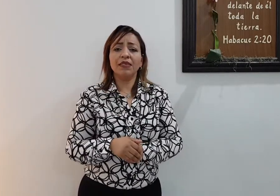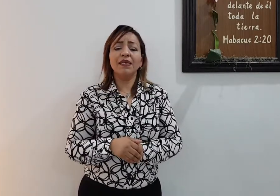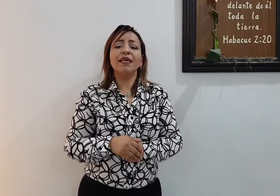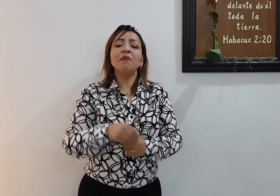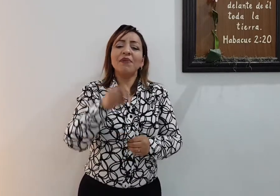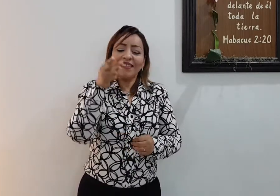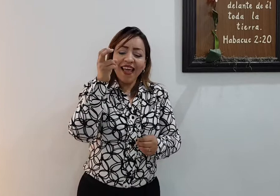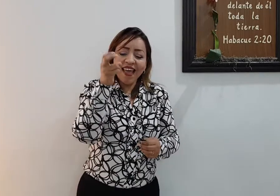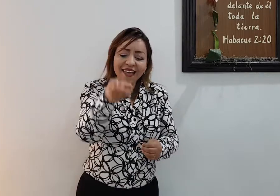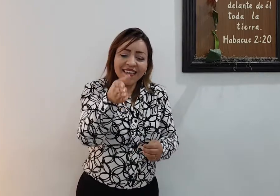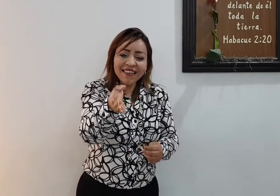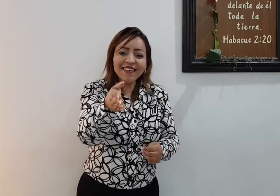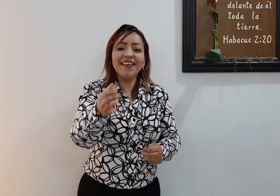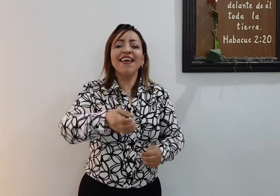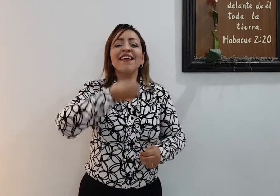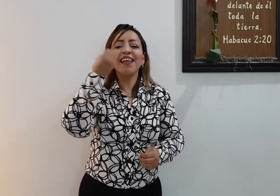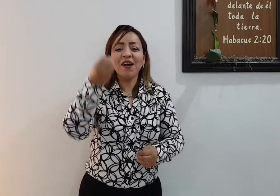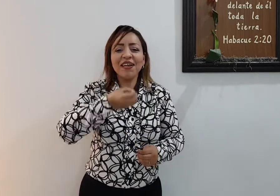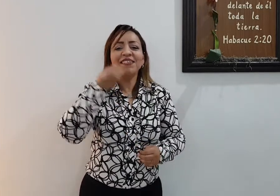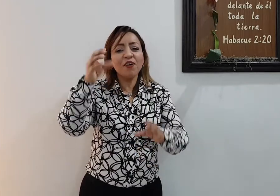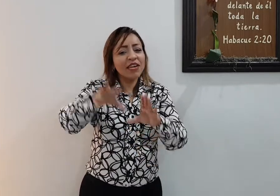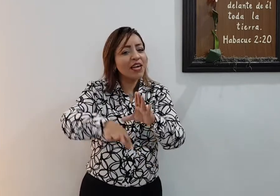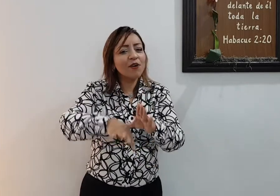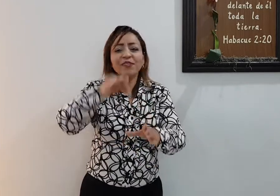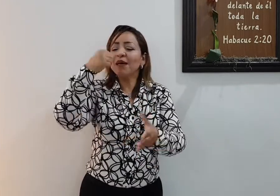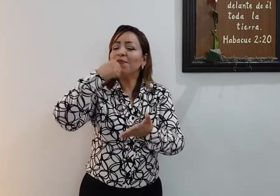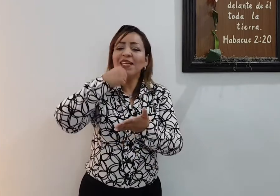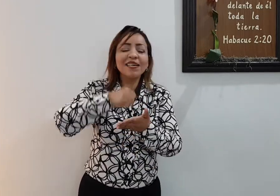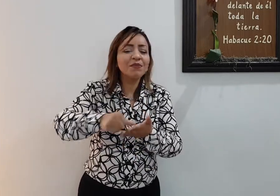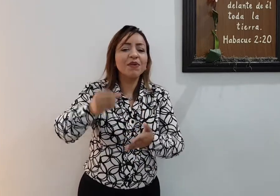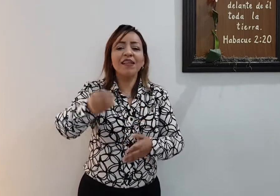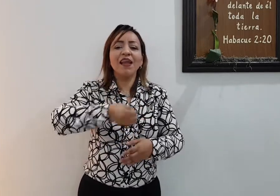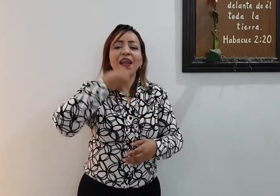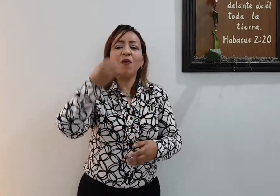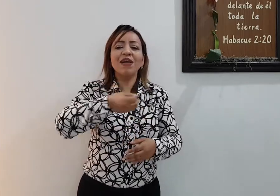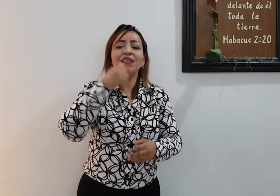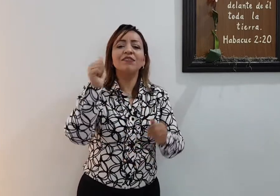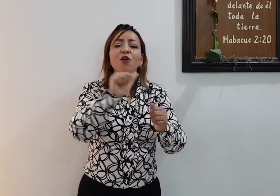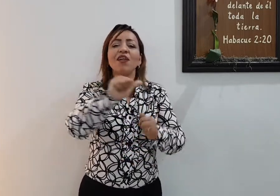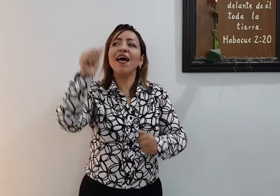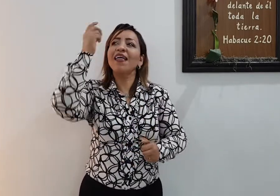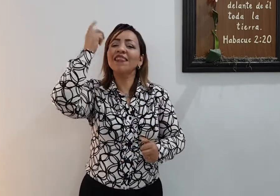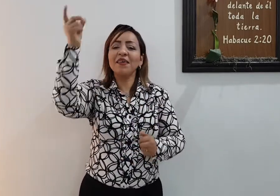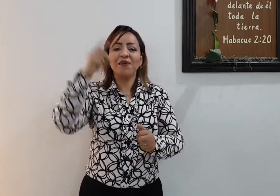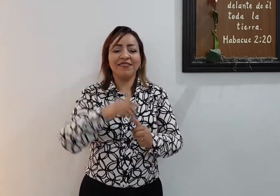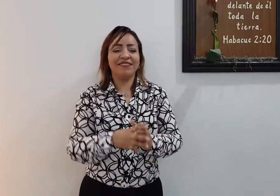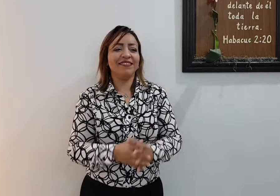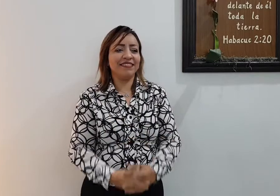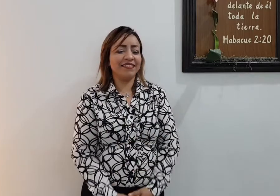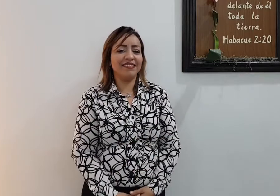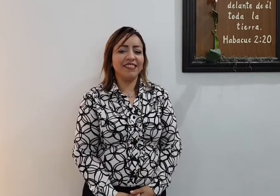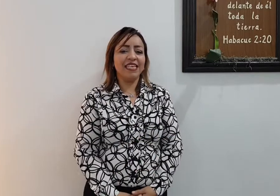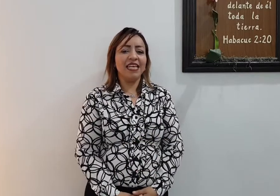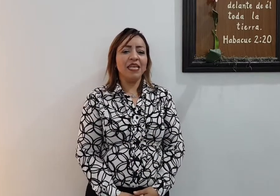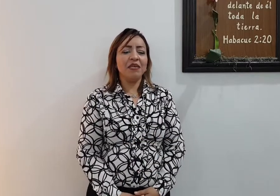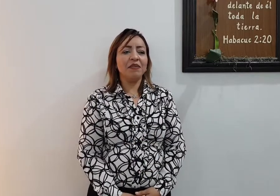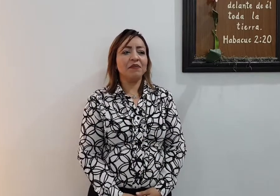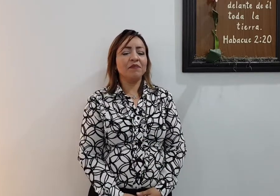a nuestra necesidad, cualesquiera que ésta sea. ¿Qué más tenemos sobre la oración, hermanos? Recuerda